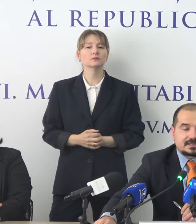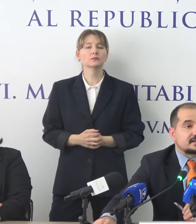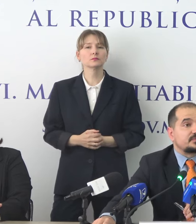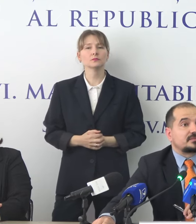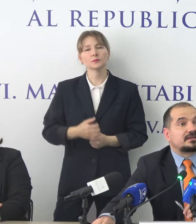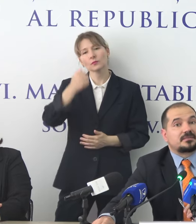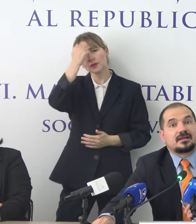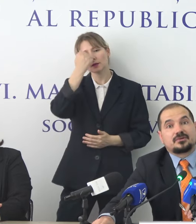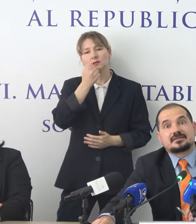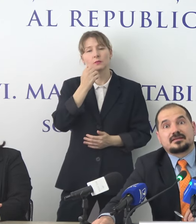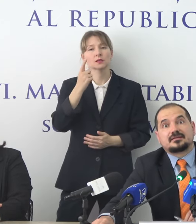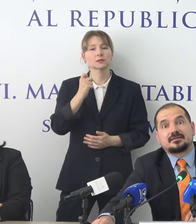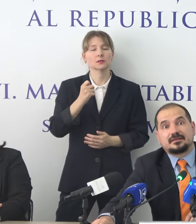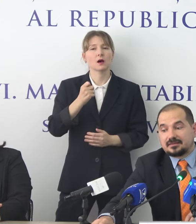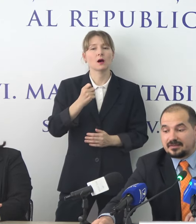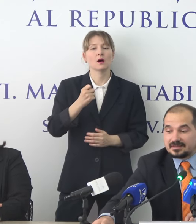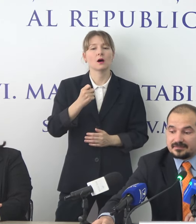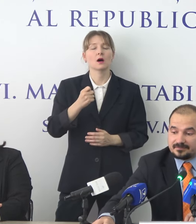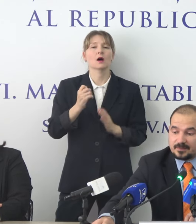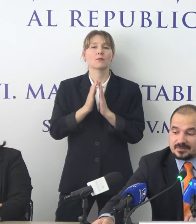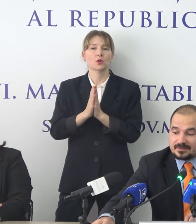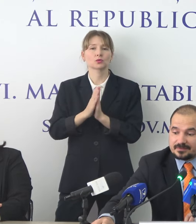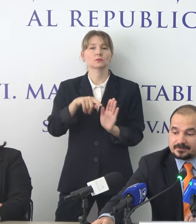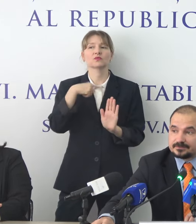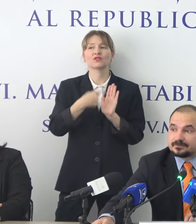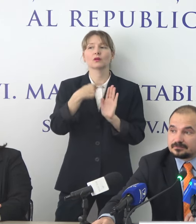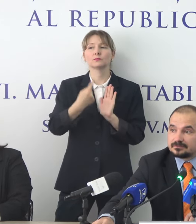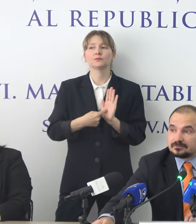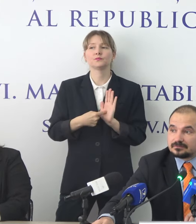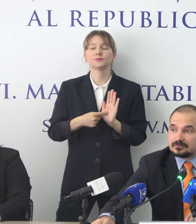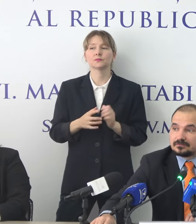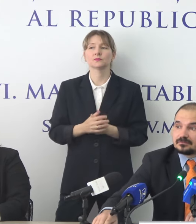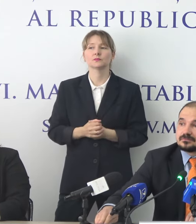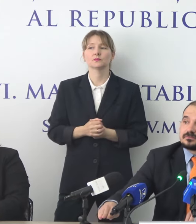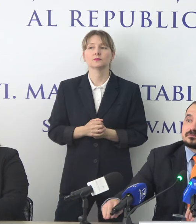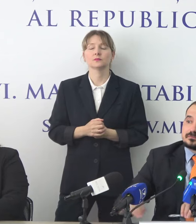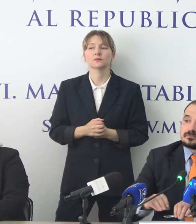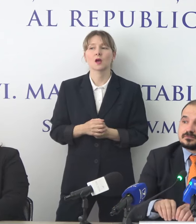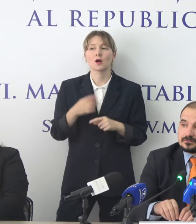suntem gata să răspundem la întrebările noastre dacă le aveți. Am mulțumit.